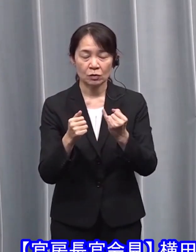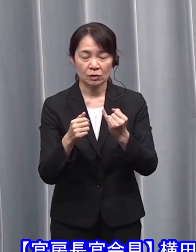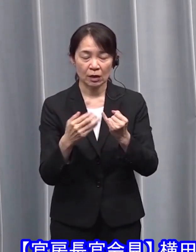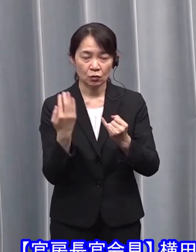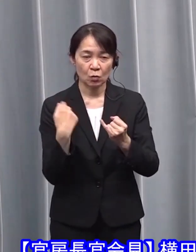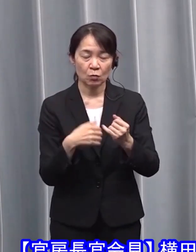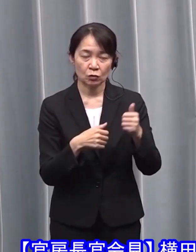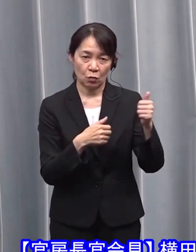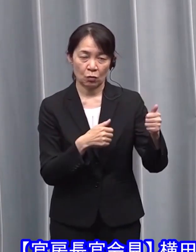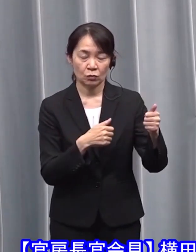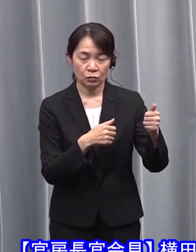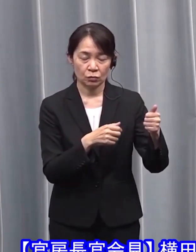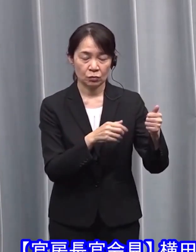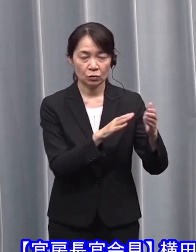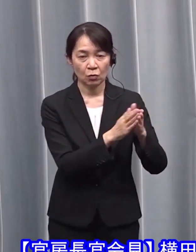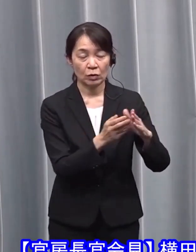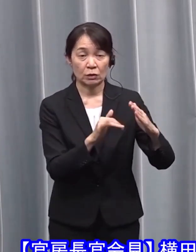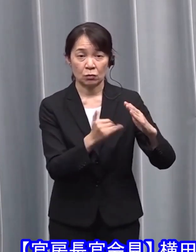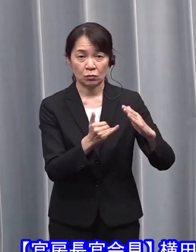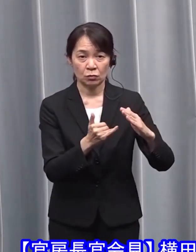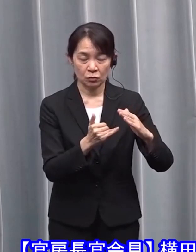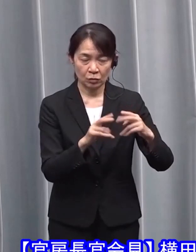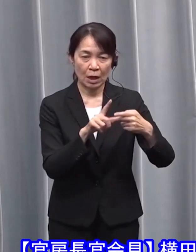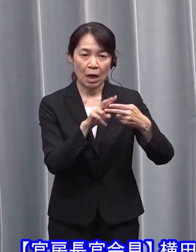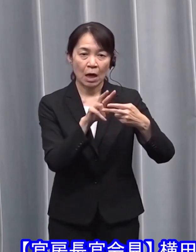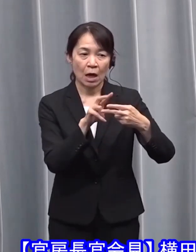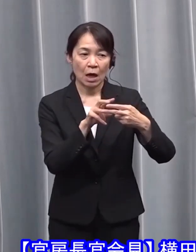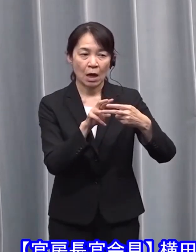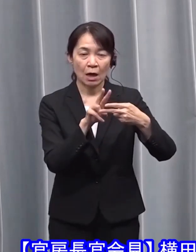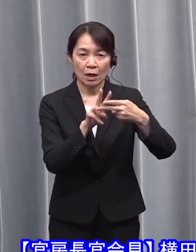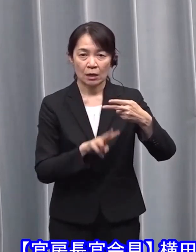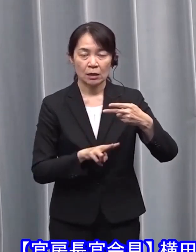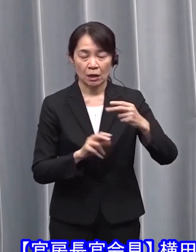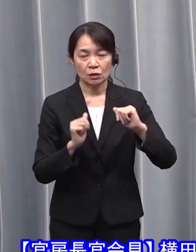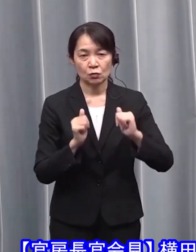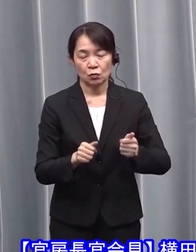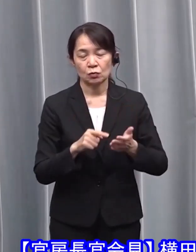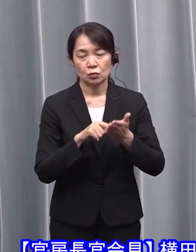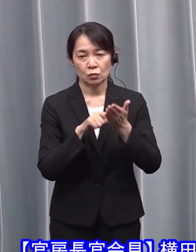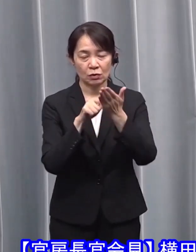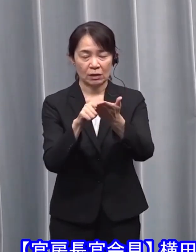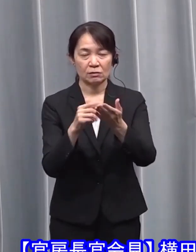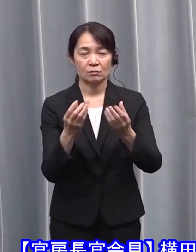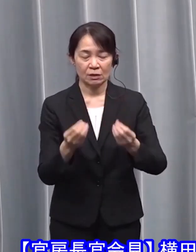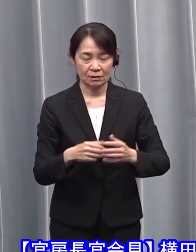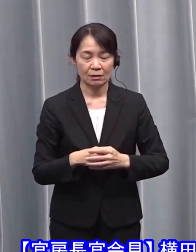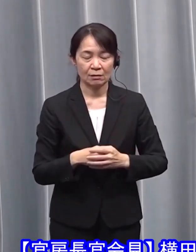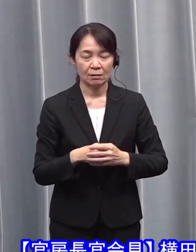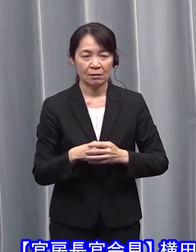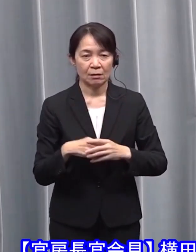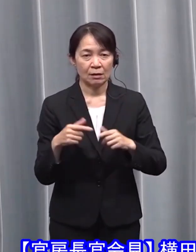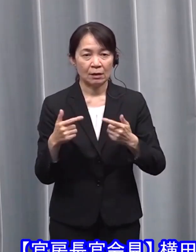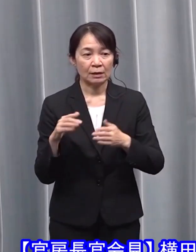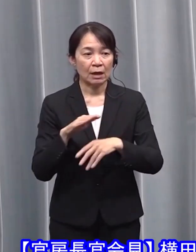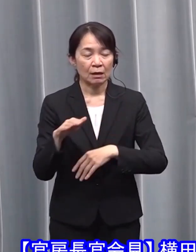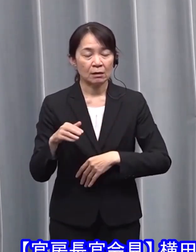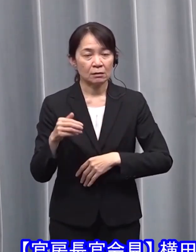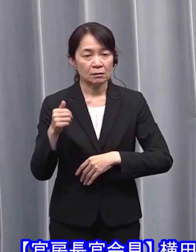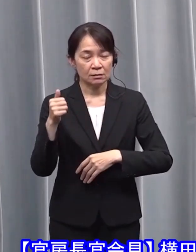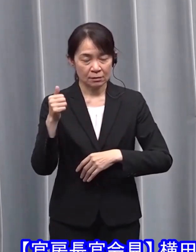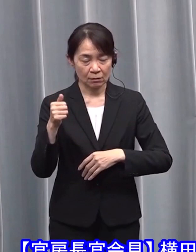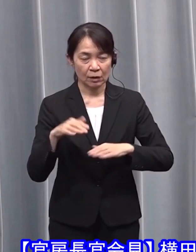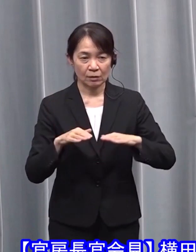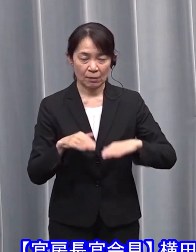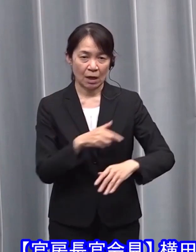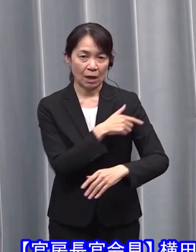種雄さんの遺族が刑事告訴状を警視庁塚署に提出しました。木原さんは内閣を外れましたが、逆に今だからこそ